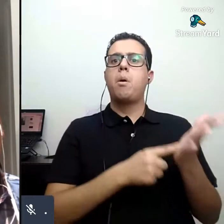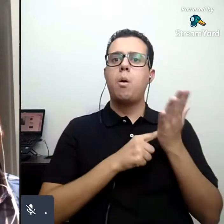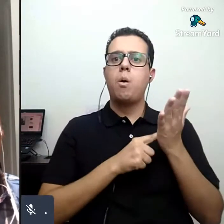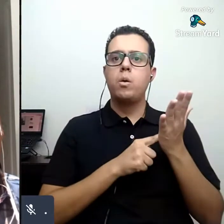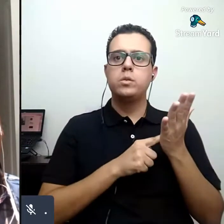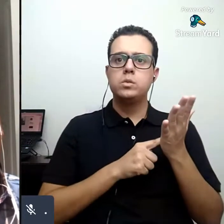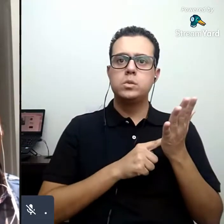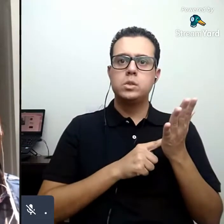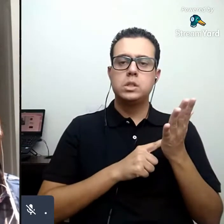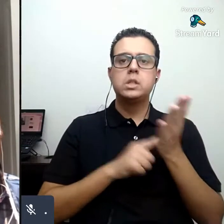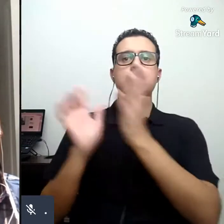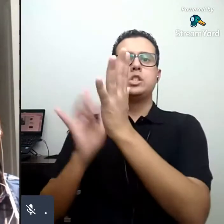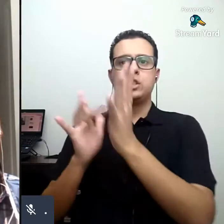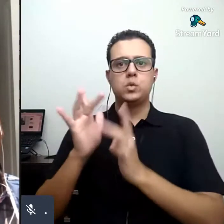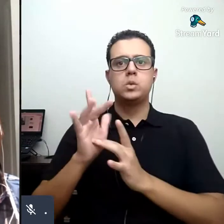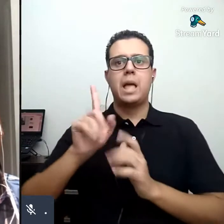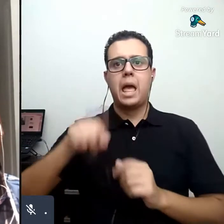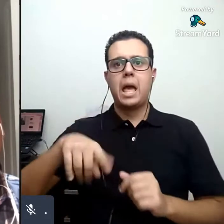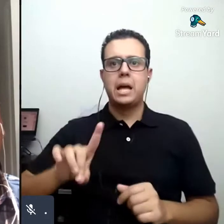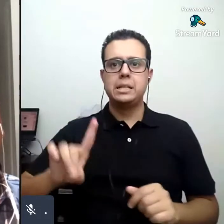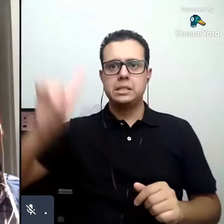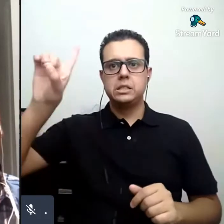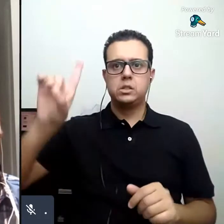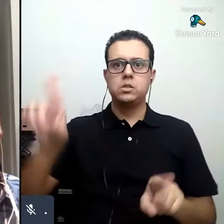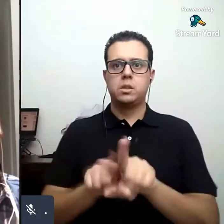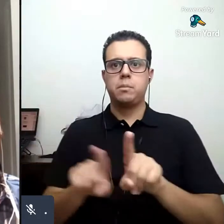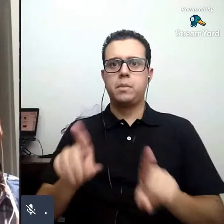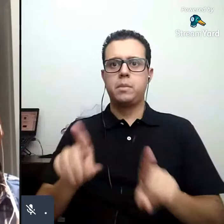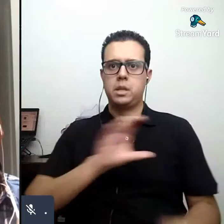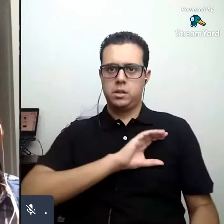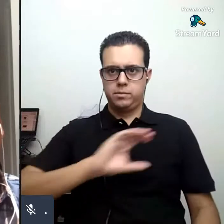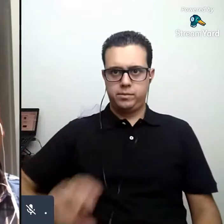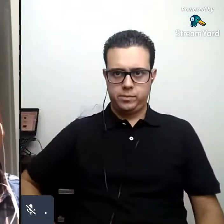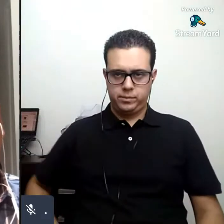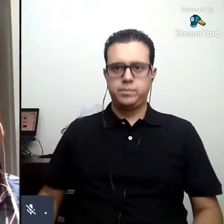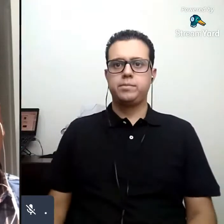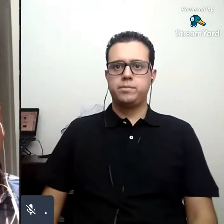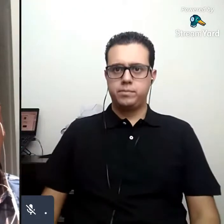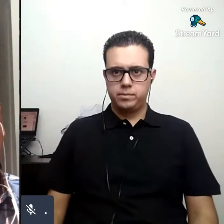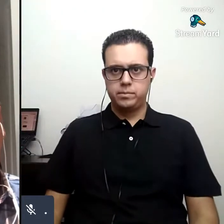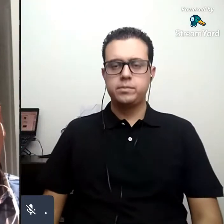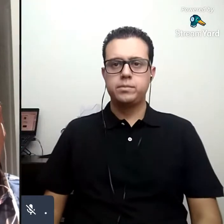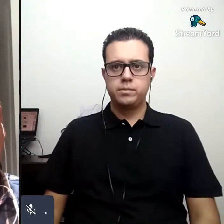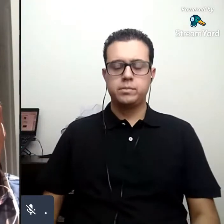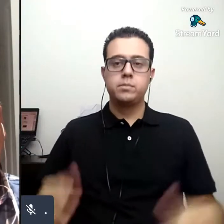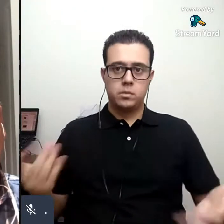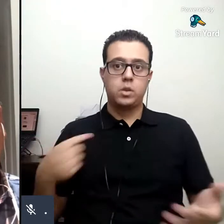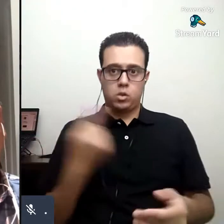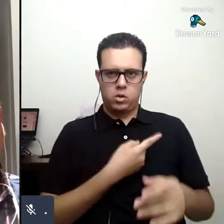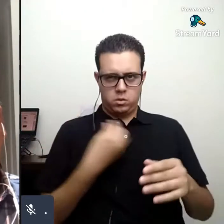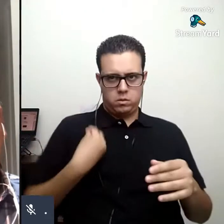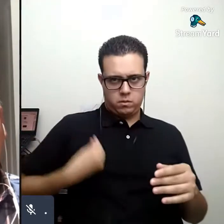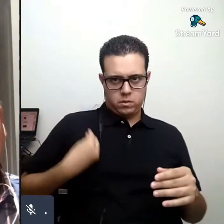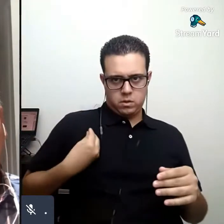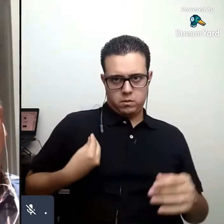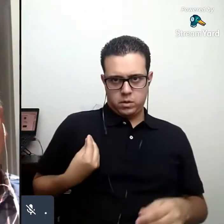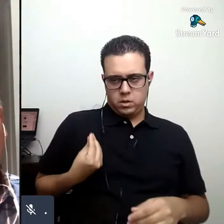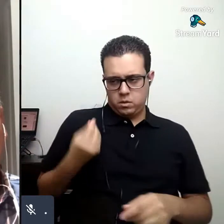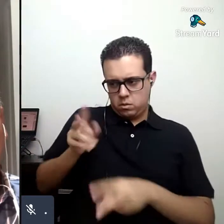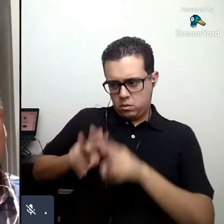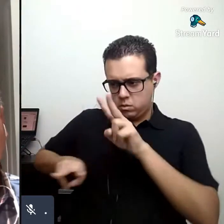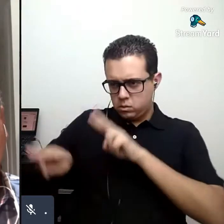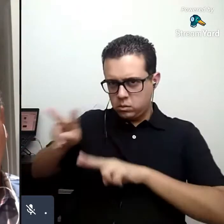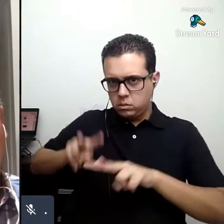a gente olhasse para aquelas coisas que acontecem hoje nas nossas vidas e tentássemos ter a nossa vida